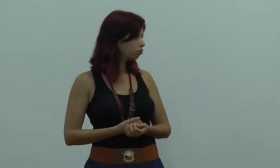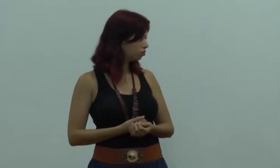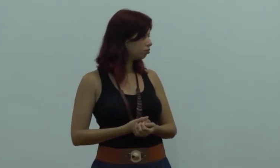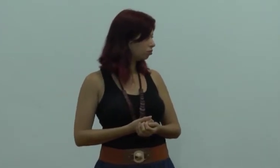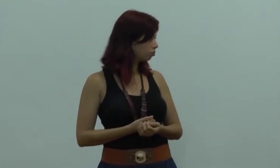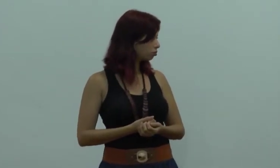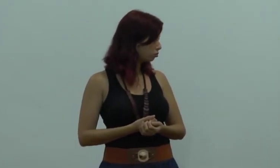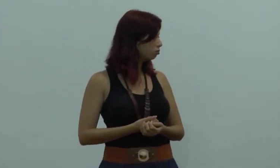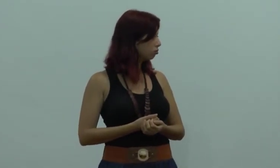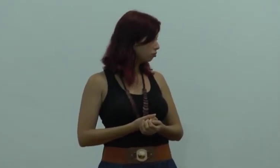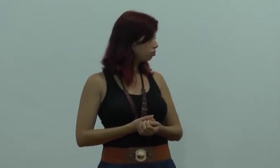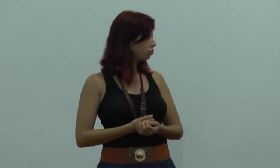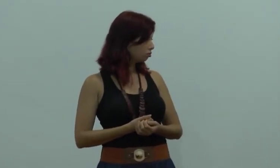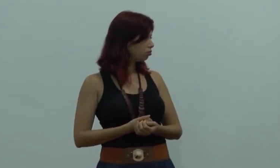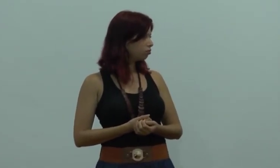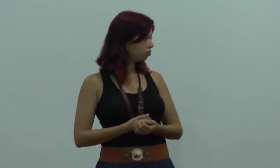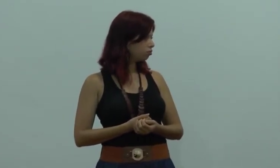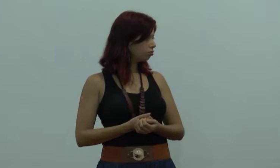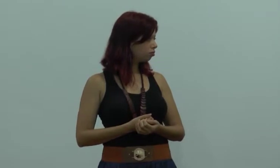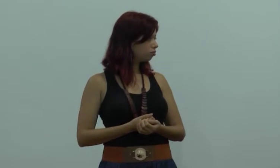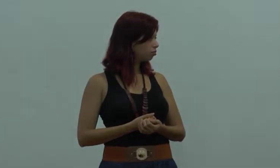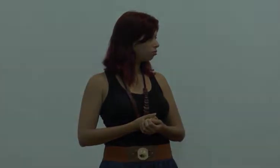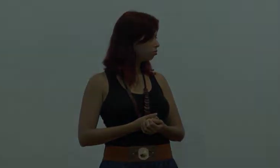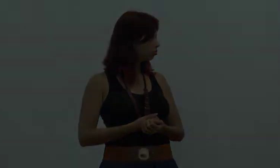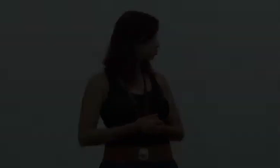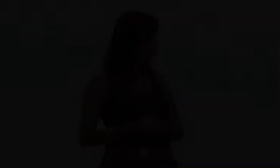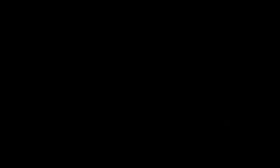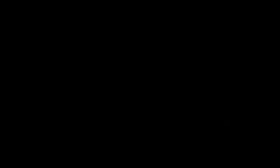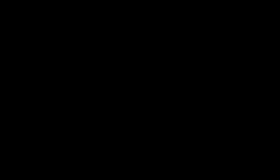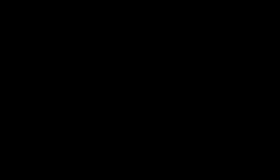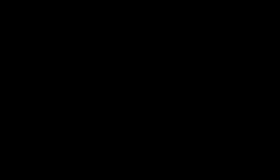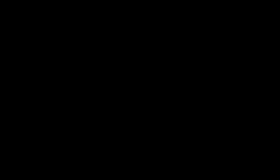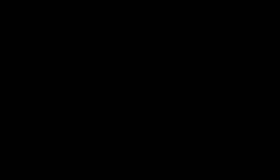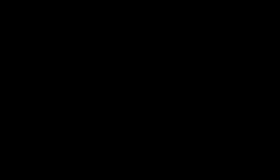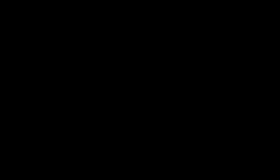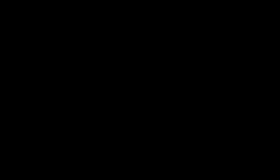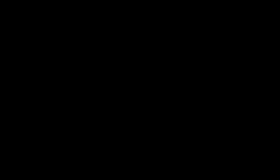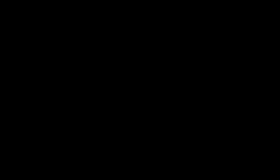é a influência do médium e do espírito.